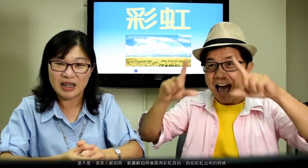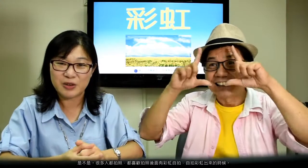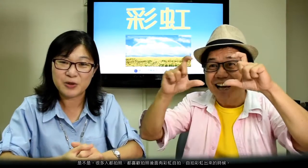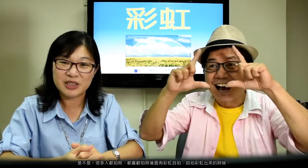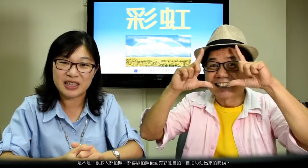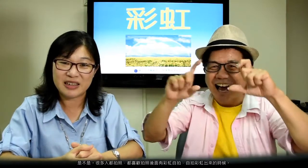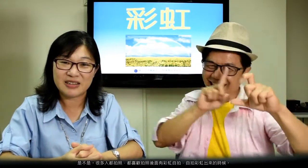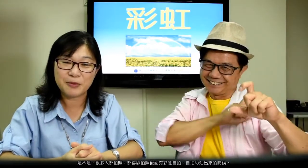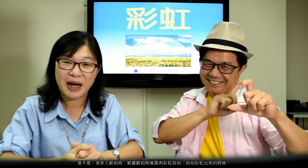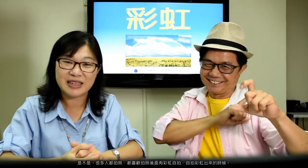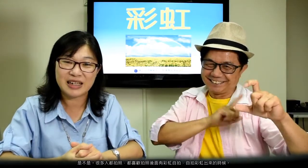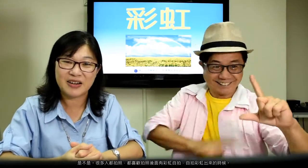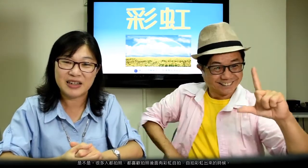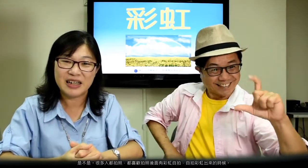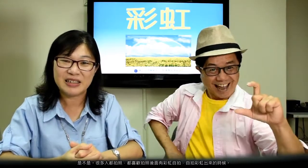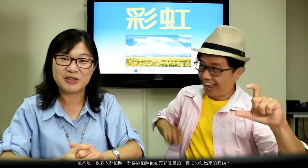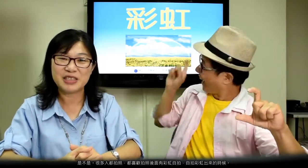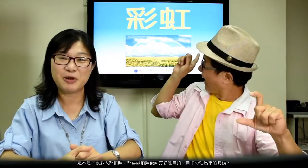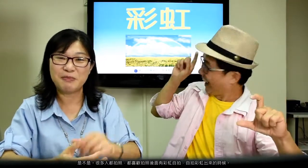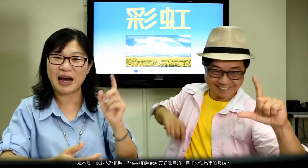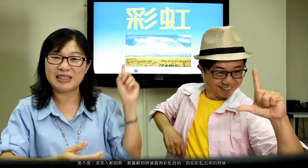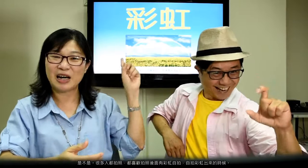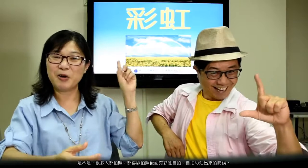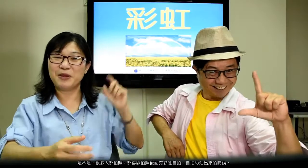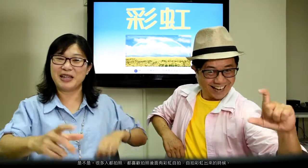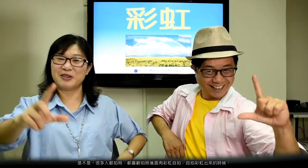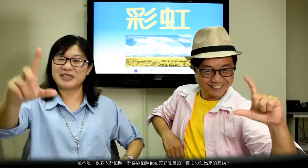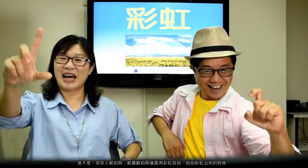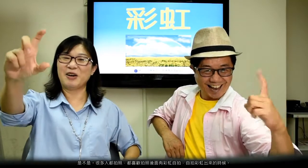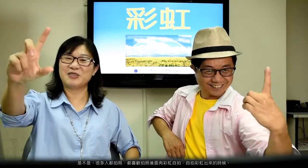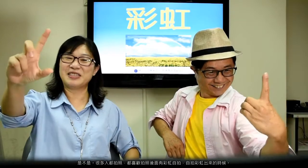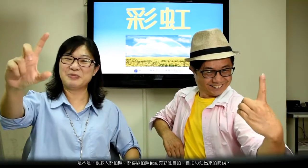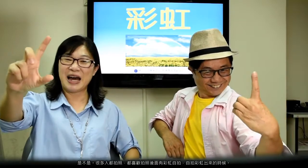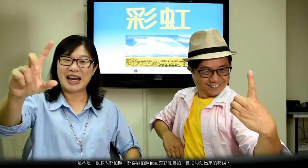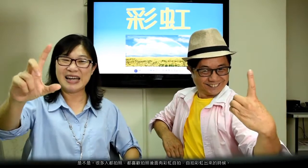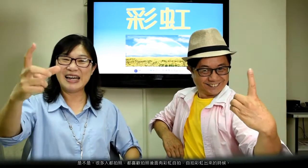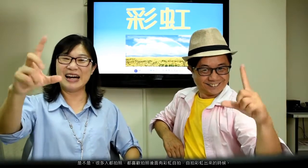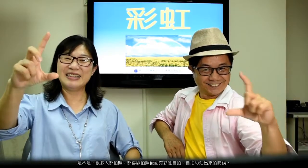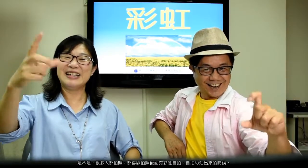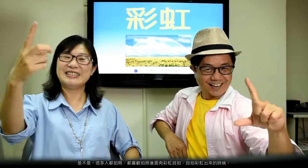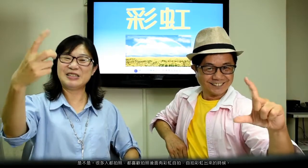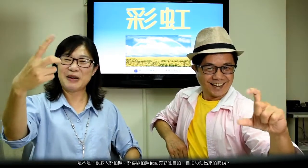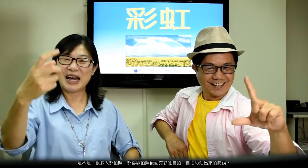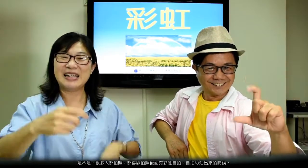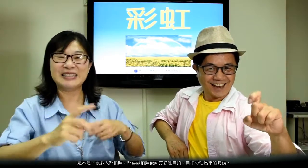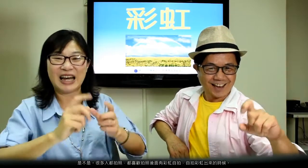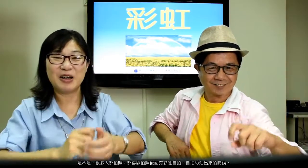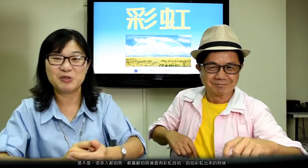很多人哦都拍照。都喜欢拍照，后面有彩虹，自拍，自拍彩虹